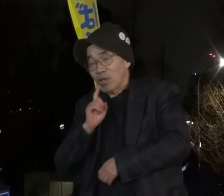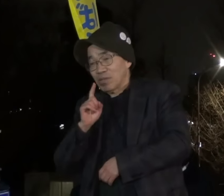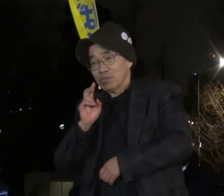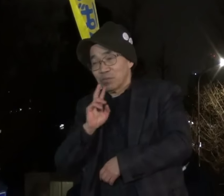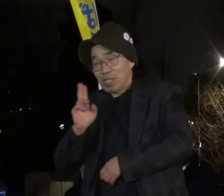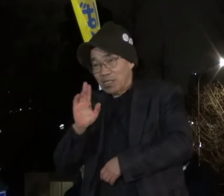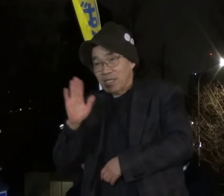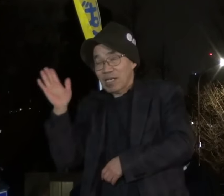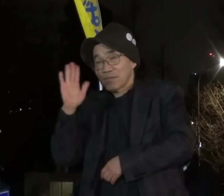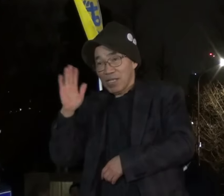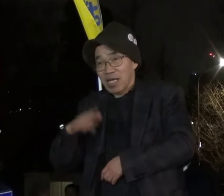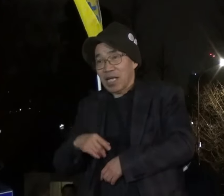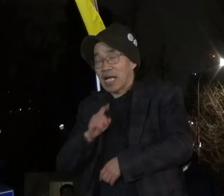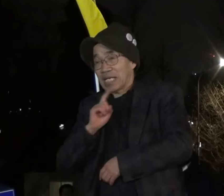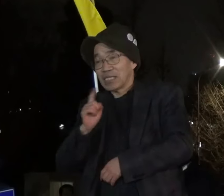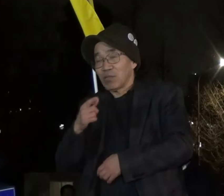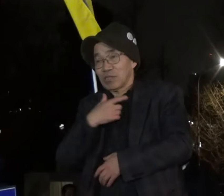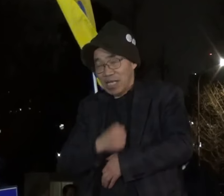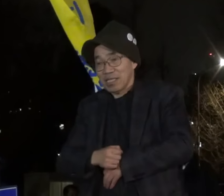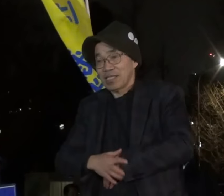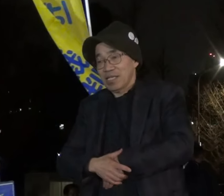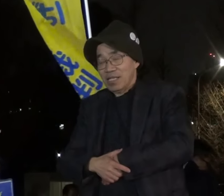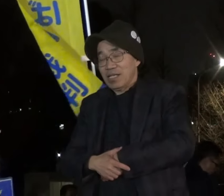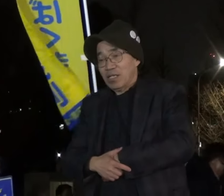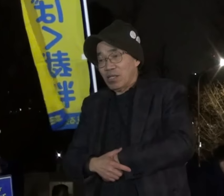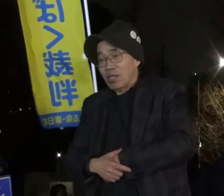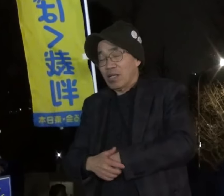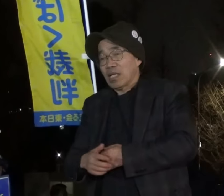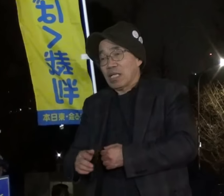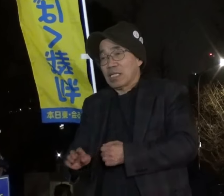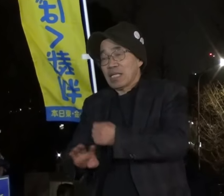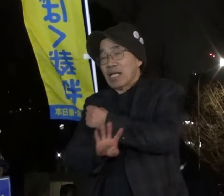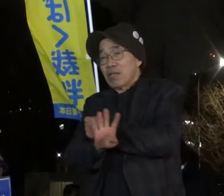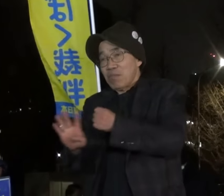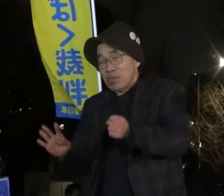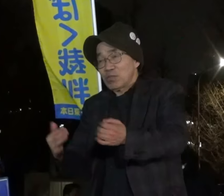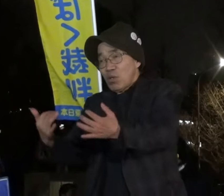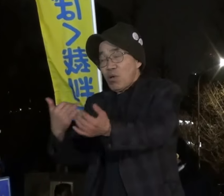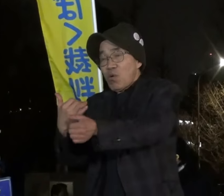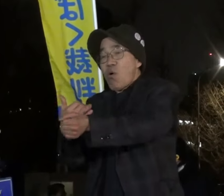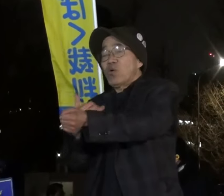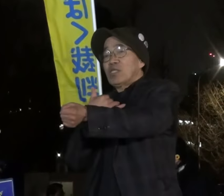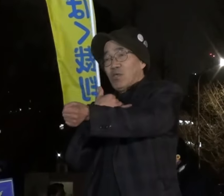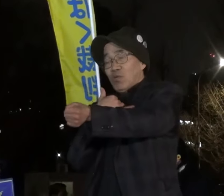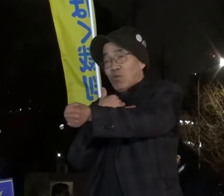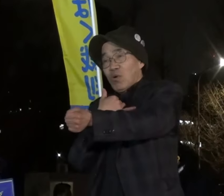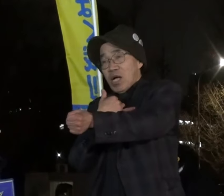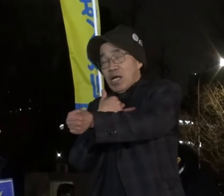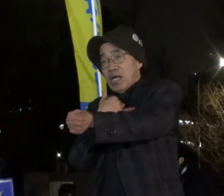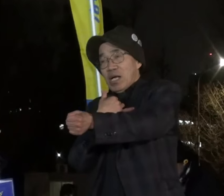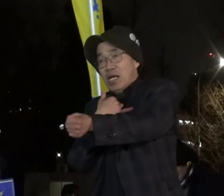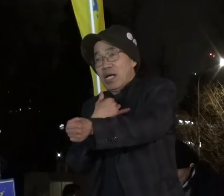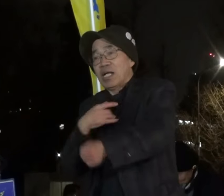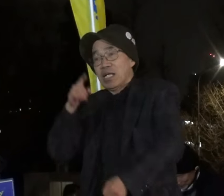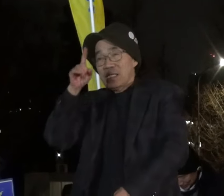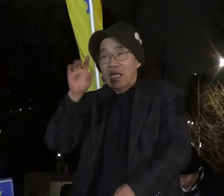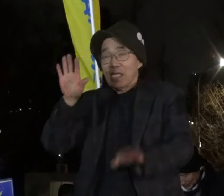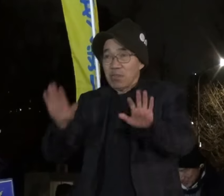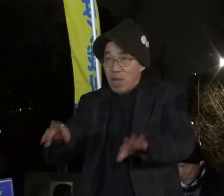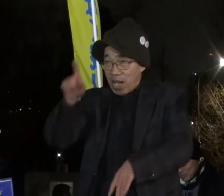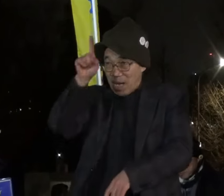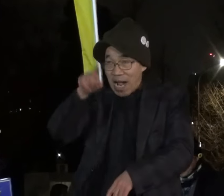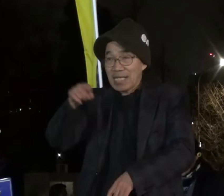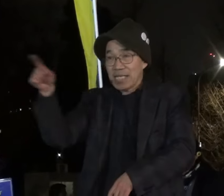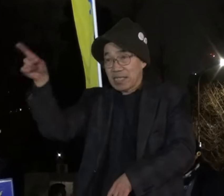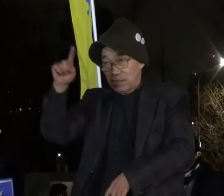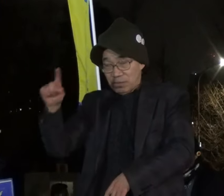ですけども、あの原発とか放射能とかの話で言えば、やっぱりこう今 IS とかがすごい台